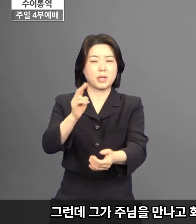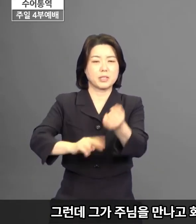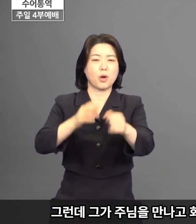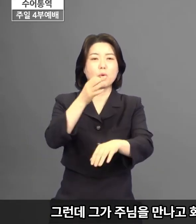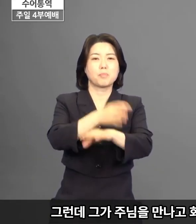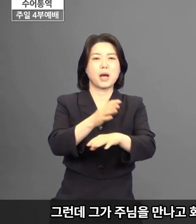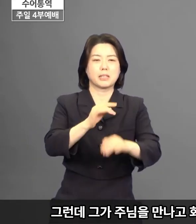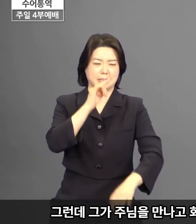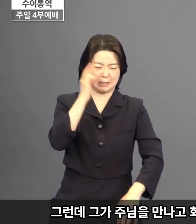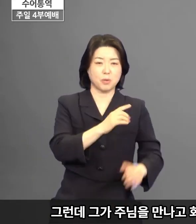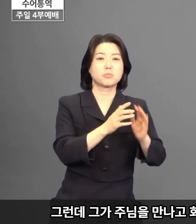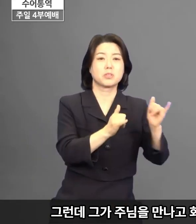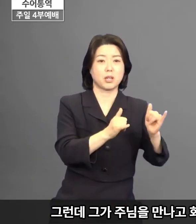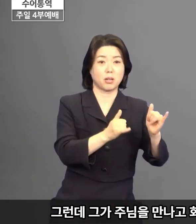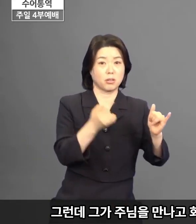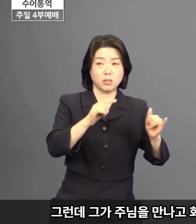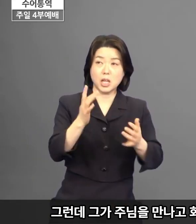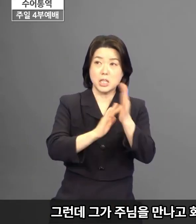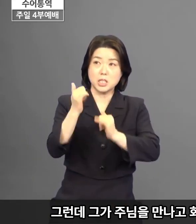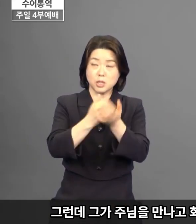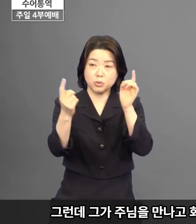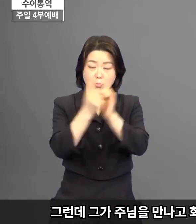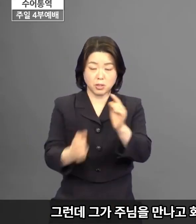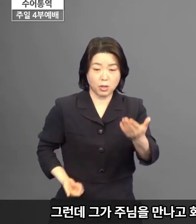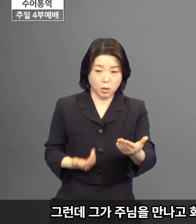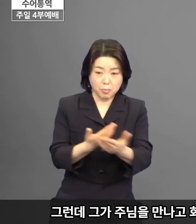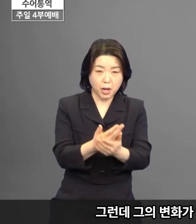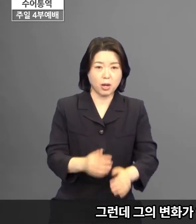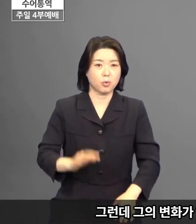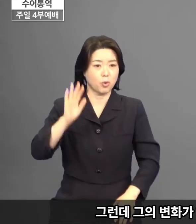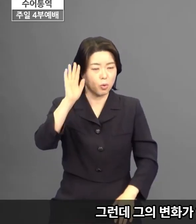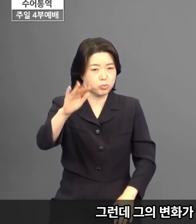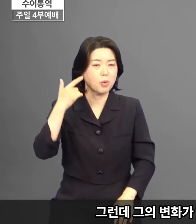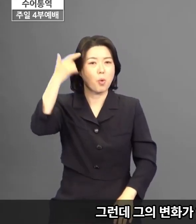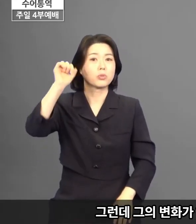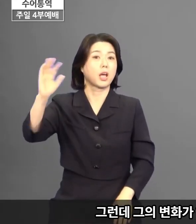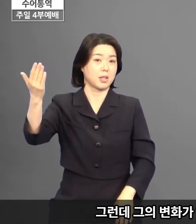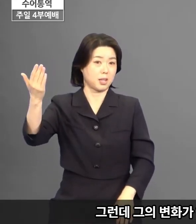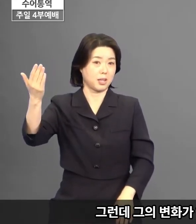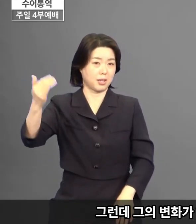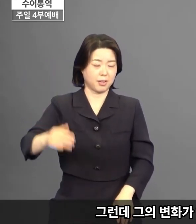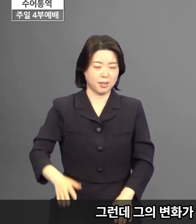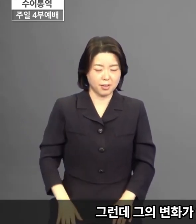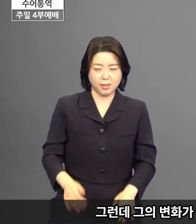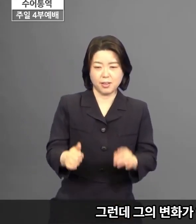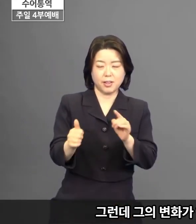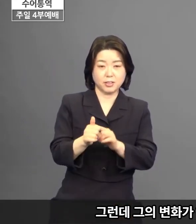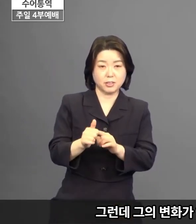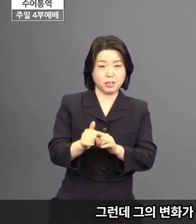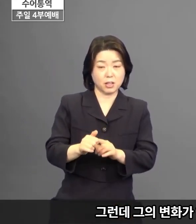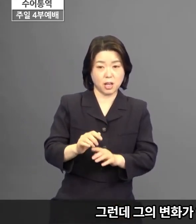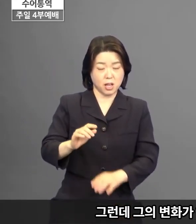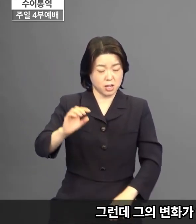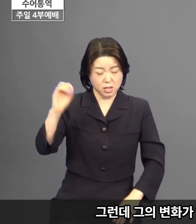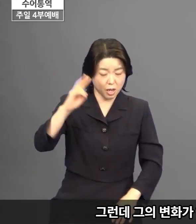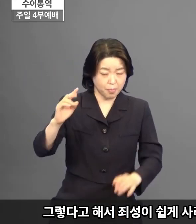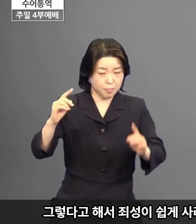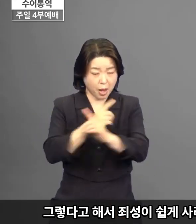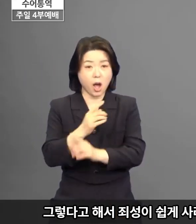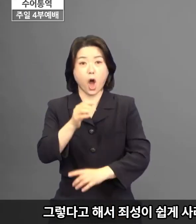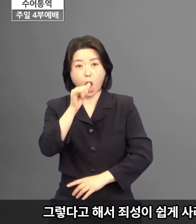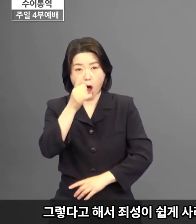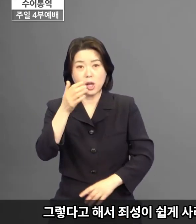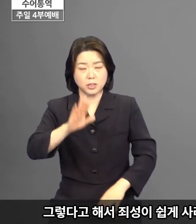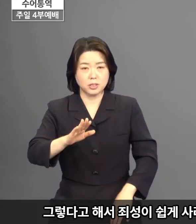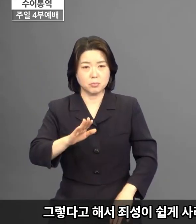주님을 만나고 회심을 하여 나중에 목회자가 됩니다. 자, 그런데 그의 변화가 하루아침에 변하긴 했지만